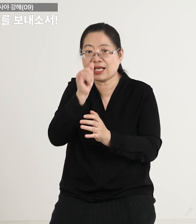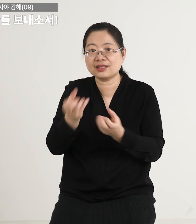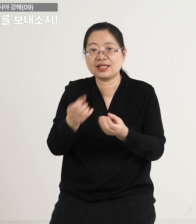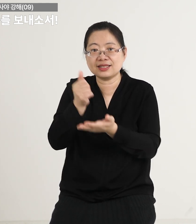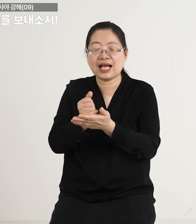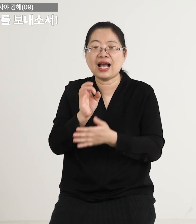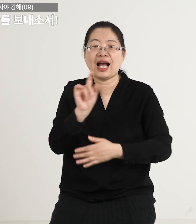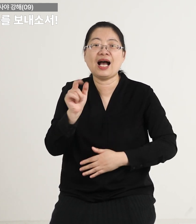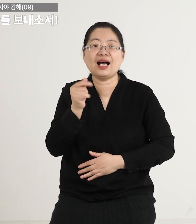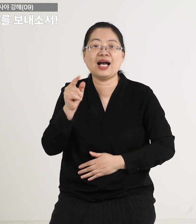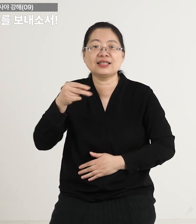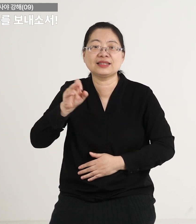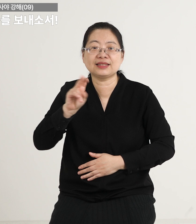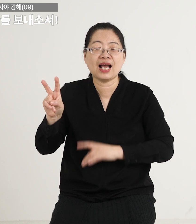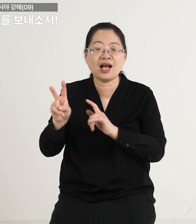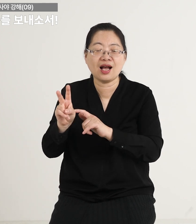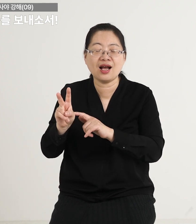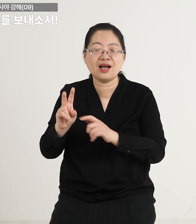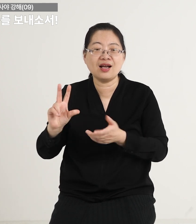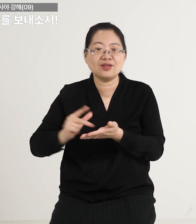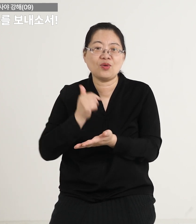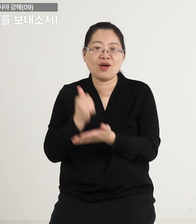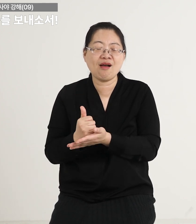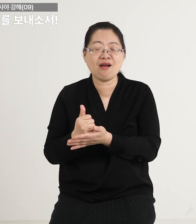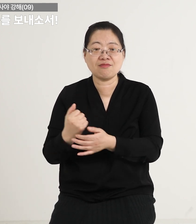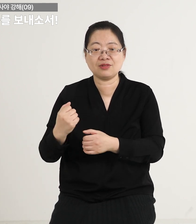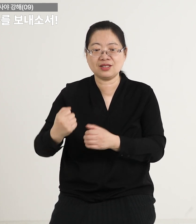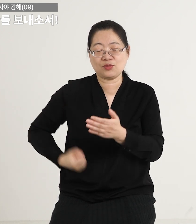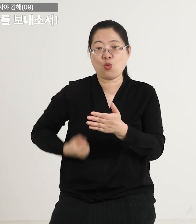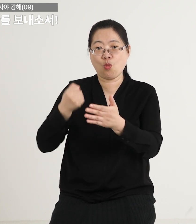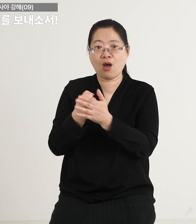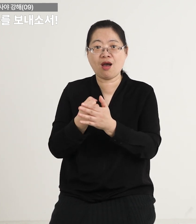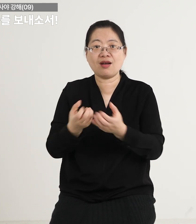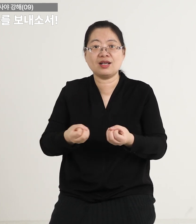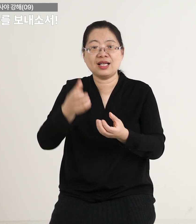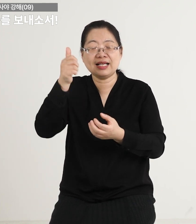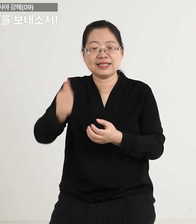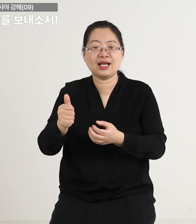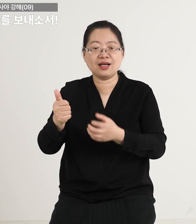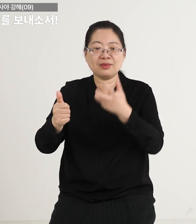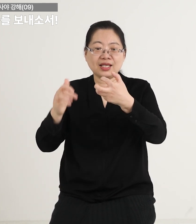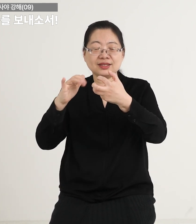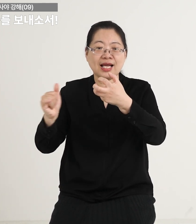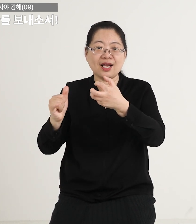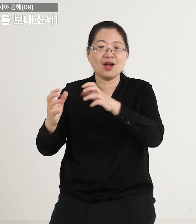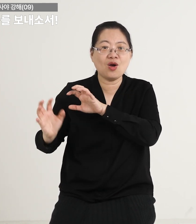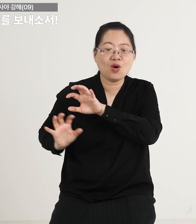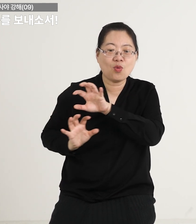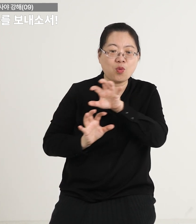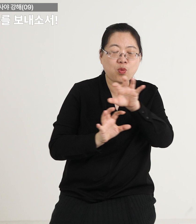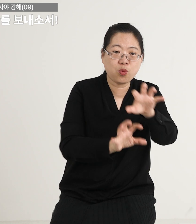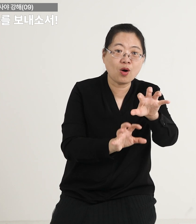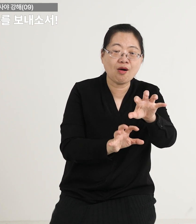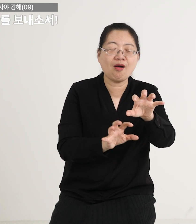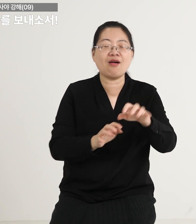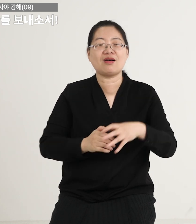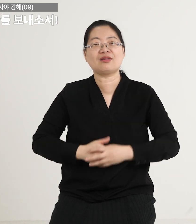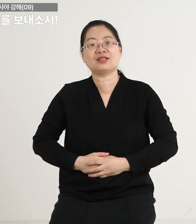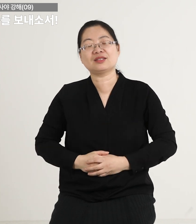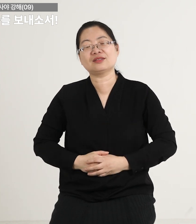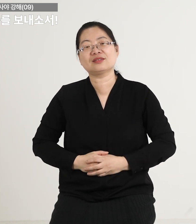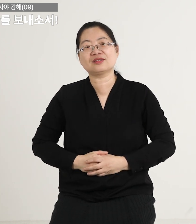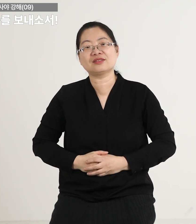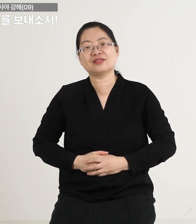아샤랴가 여호와의 용맹한 제사장 80명을 데리고 그의 뒤를 따라